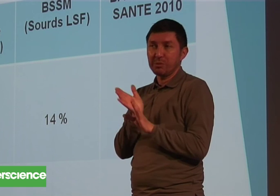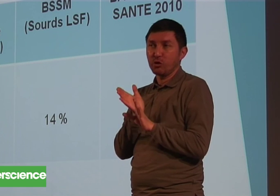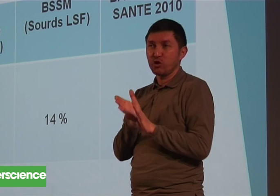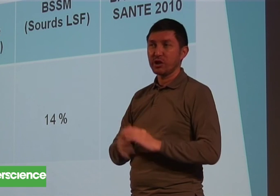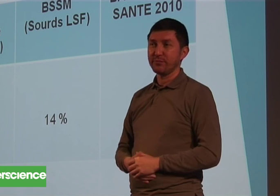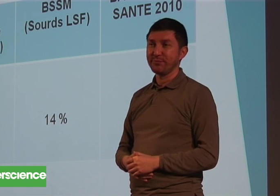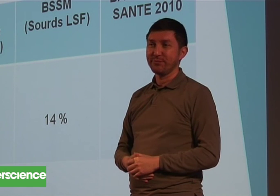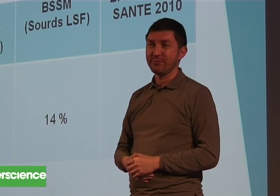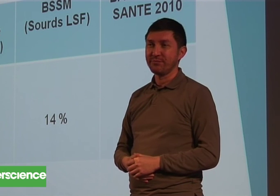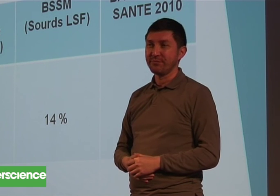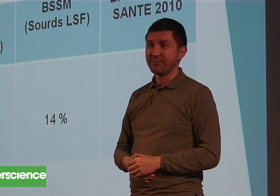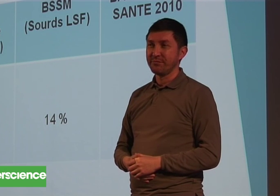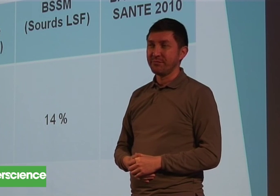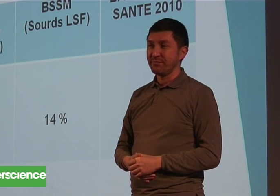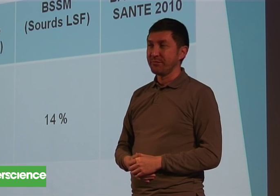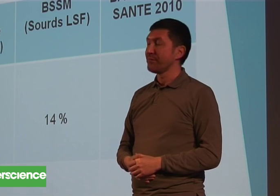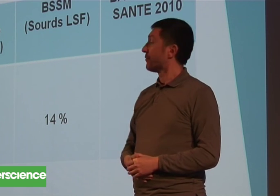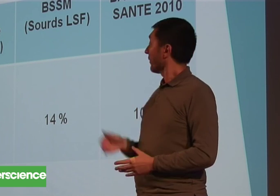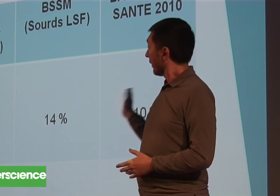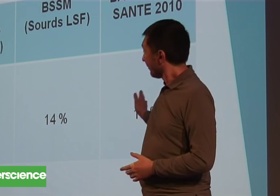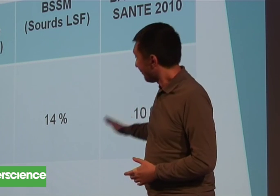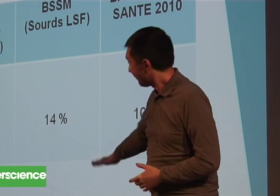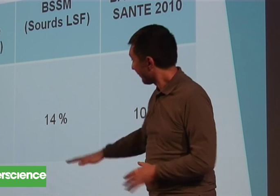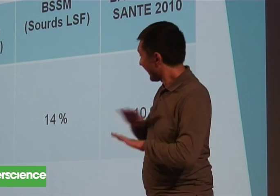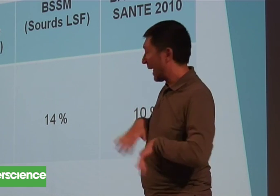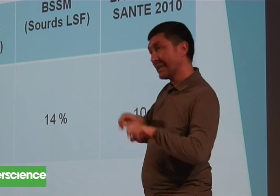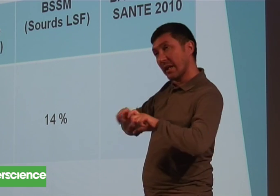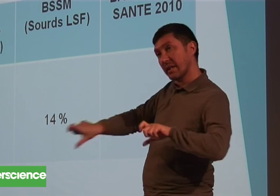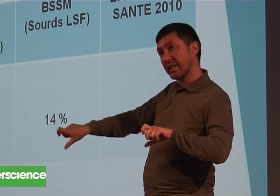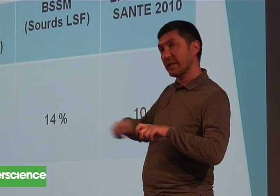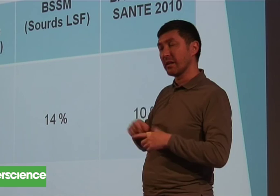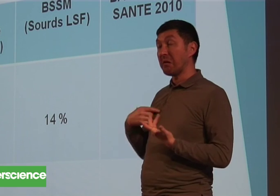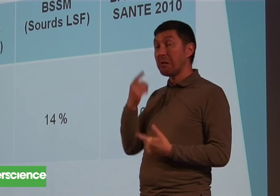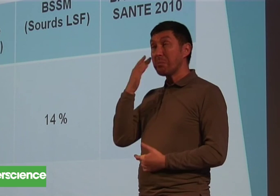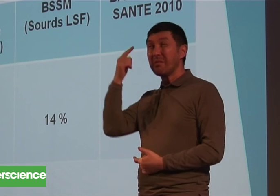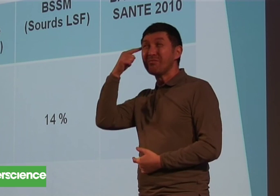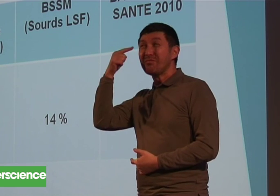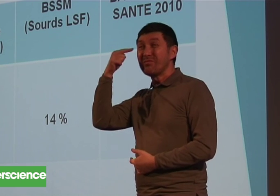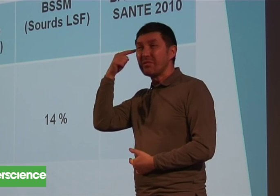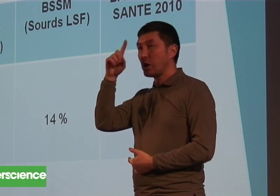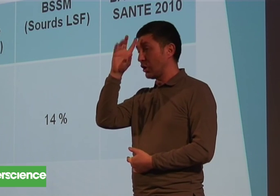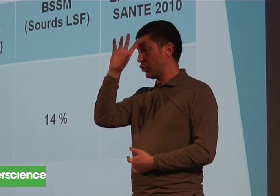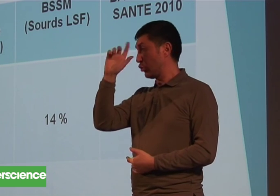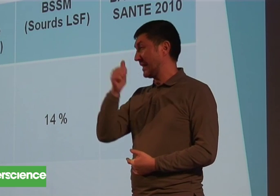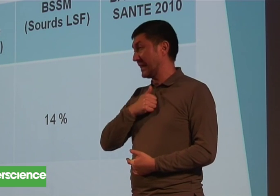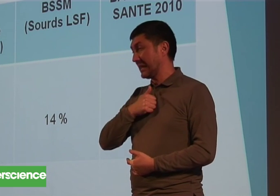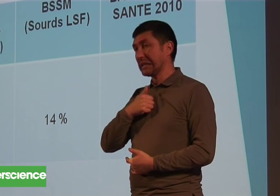Alors ensuite, on a interrogé aussi les pensées suicidaires au cours des 12 derniers mois. Et là, on se rend compte que les pensées suicidaires